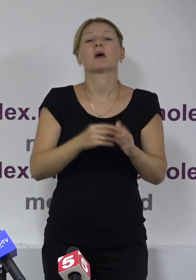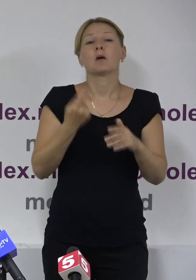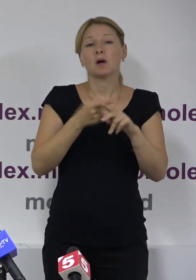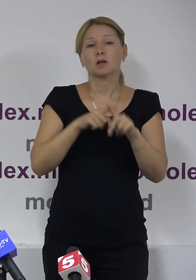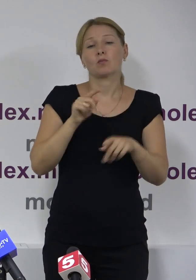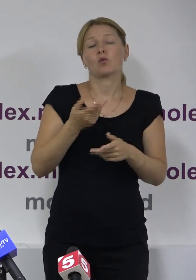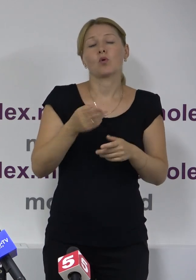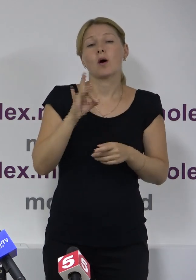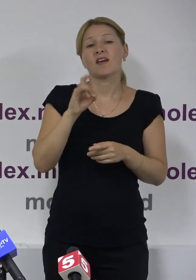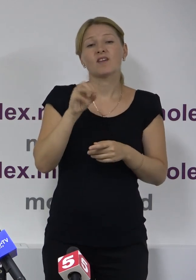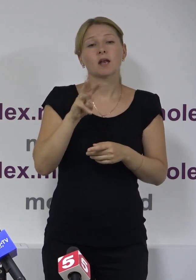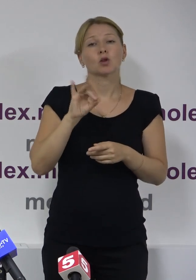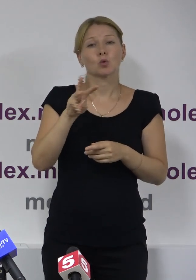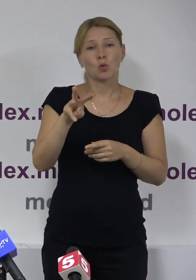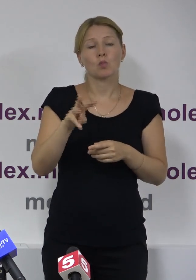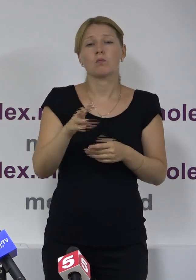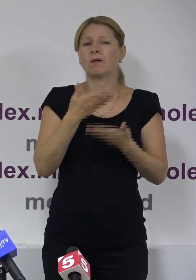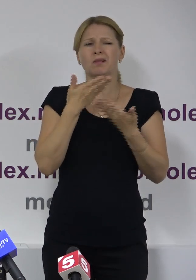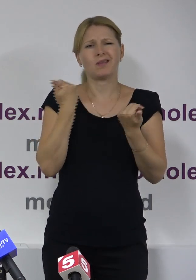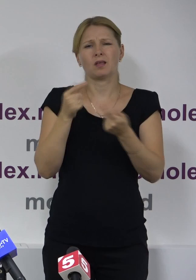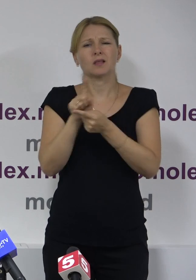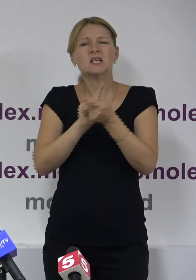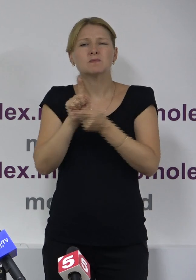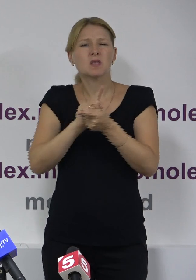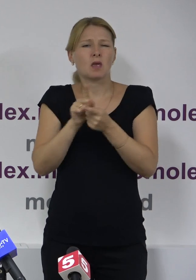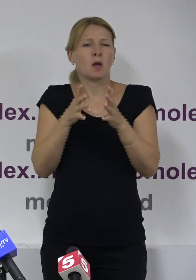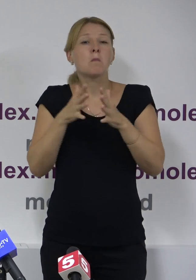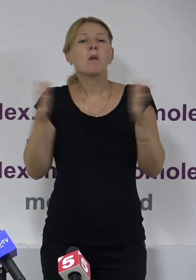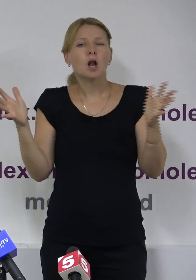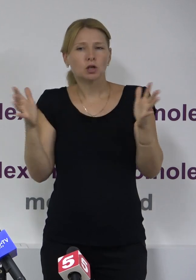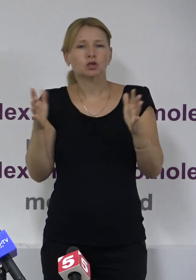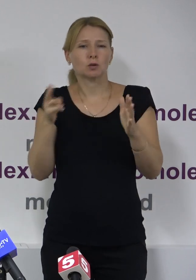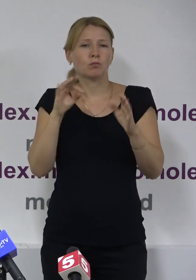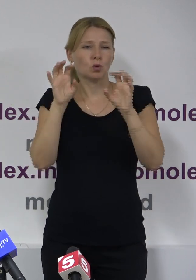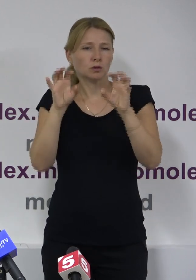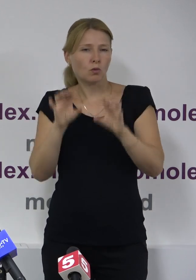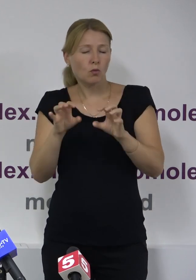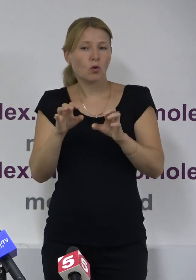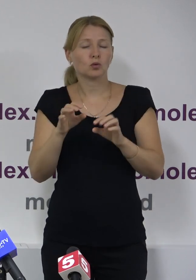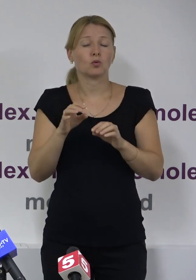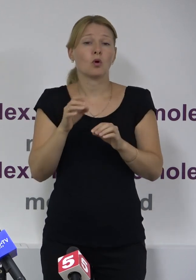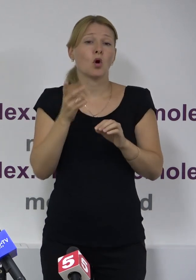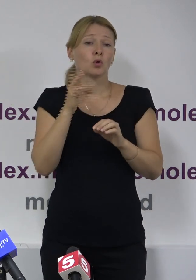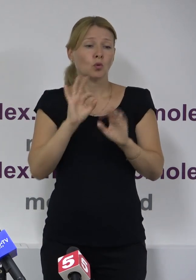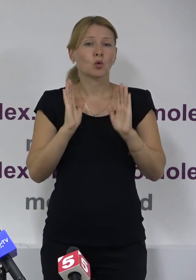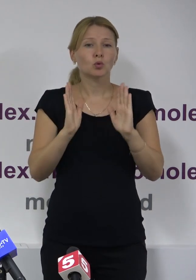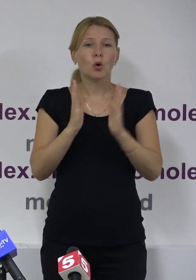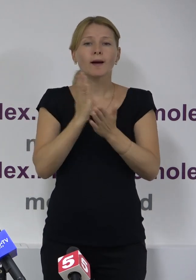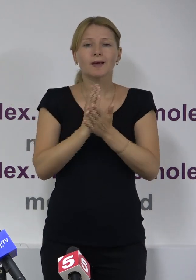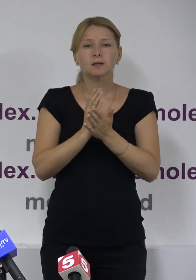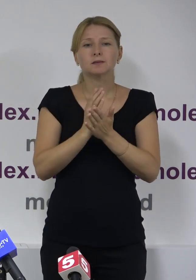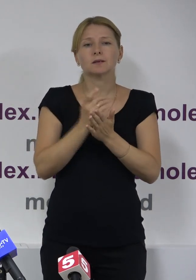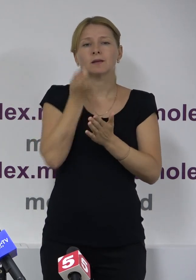constituțional, nu sunt practic modificări a legislației electorale, atât doar că